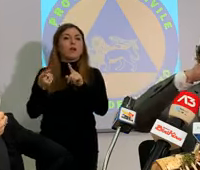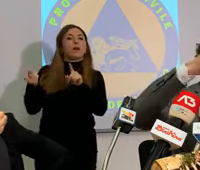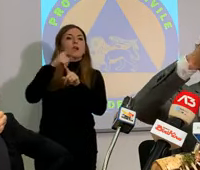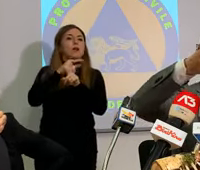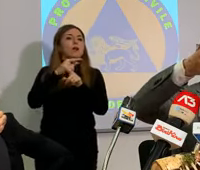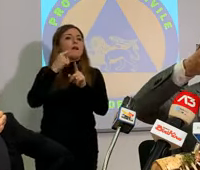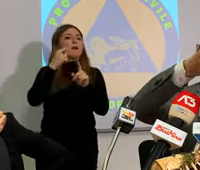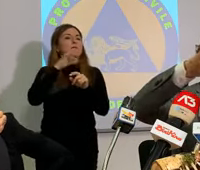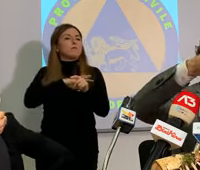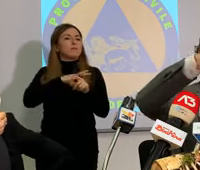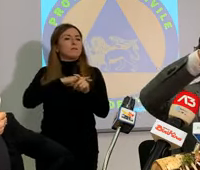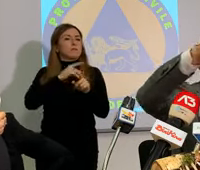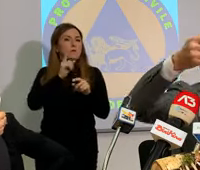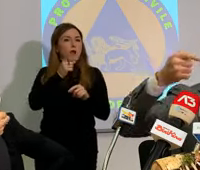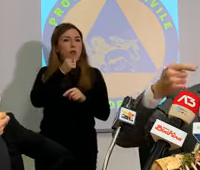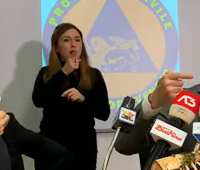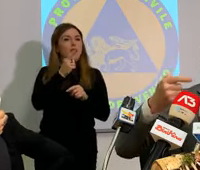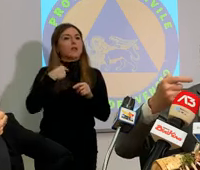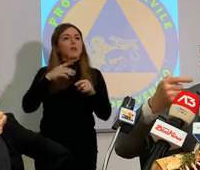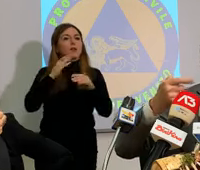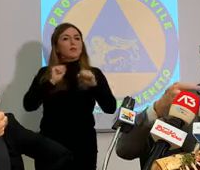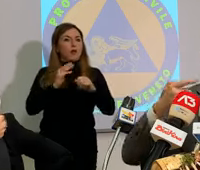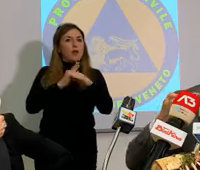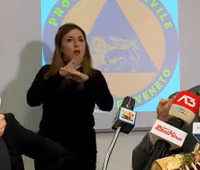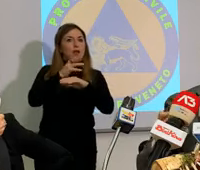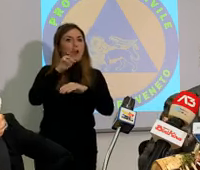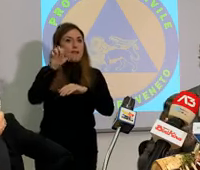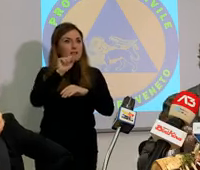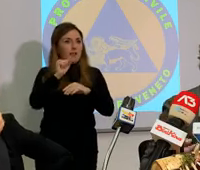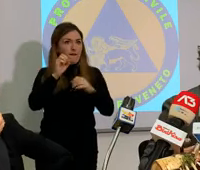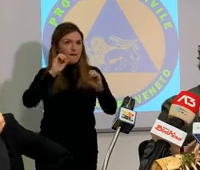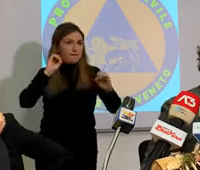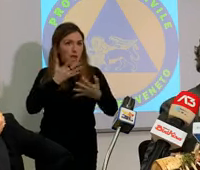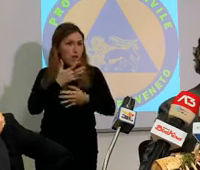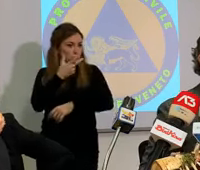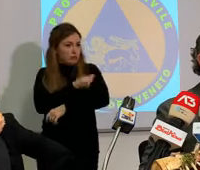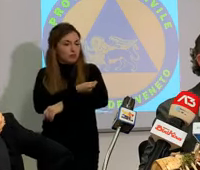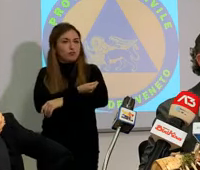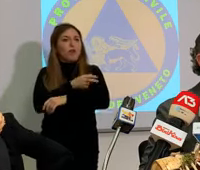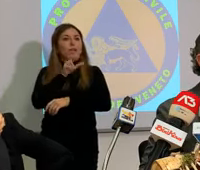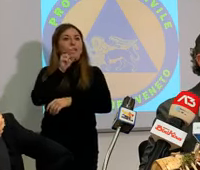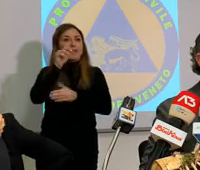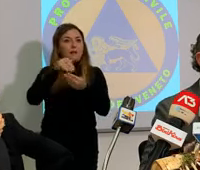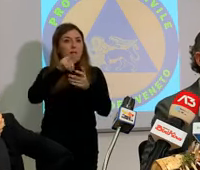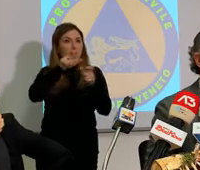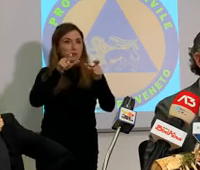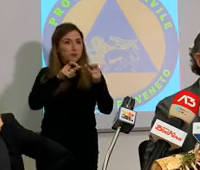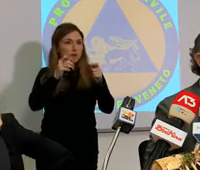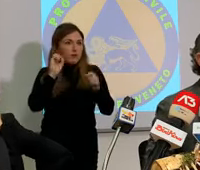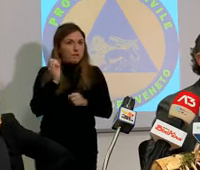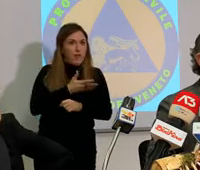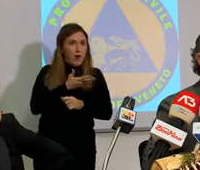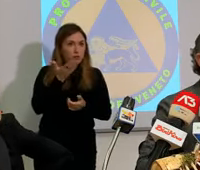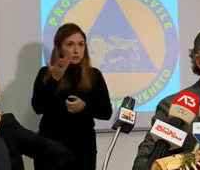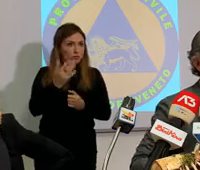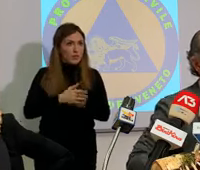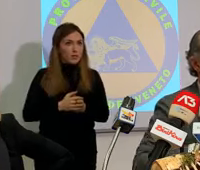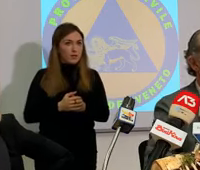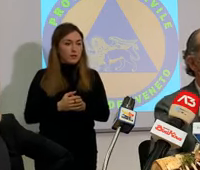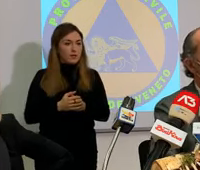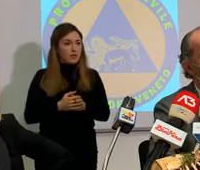che entriamo in una rsa riso fare la campagna vaccinale molto più veloce almeno 30mila persone perché sono già in